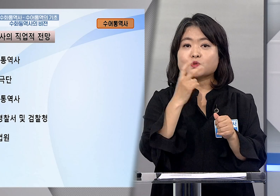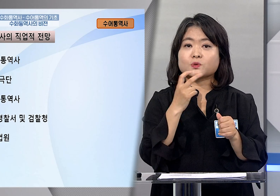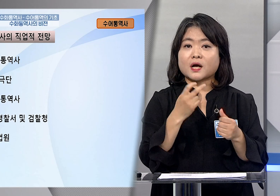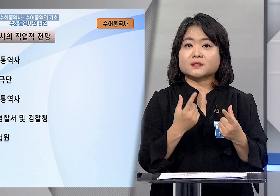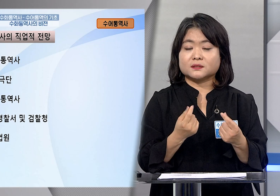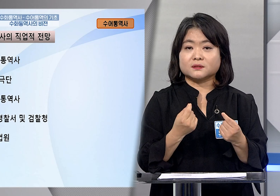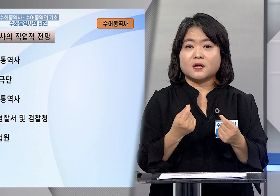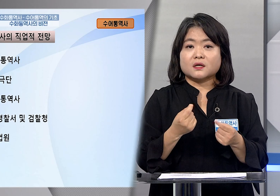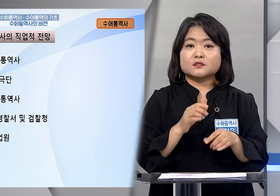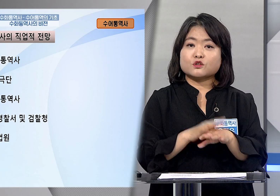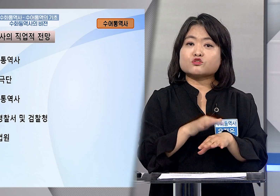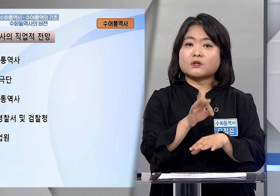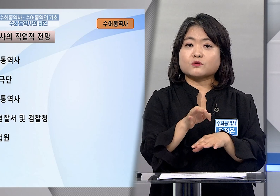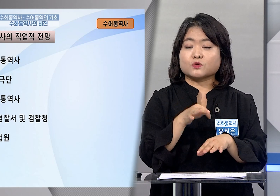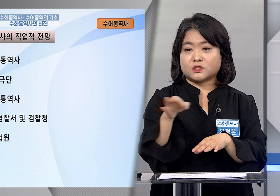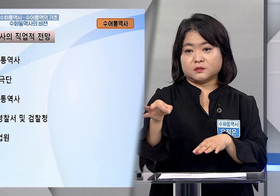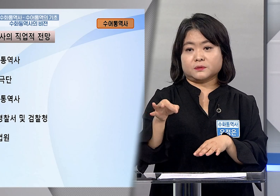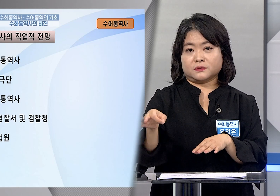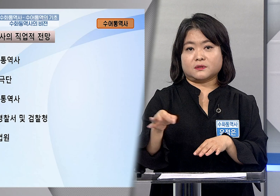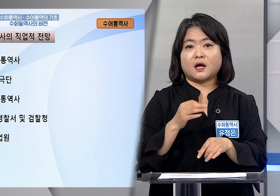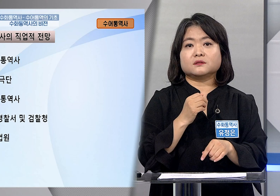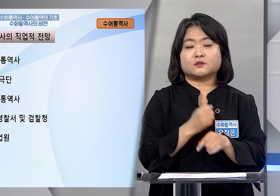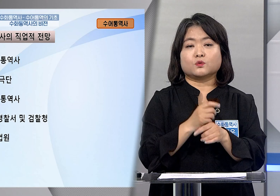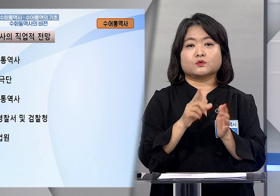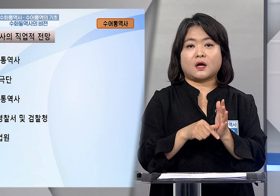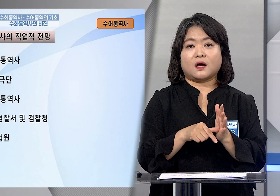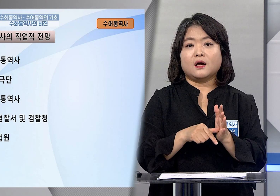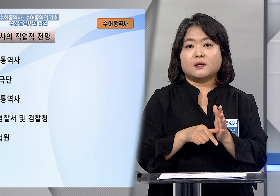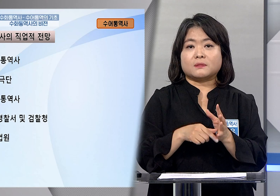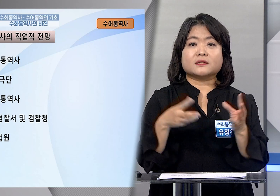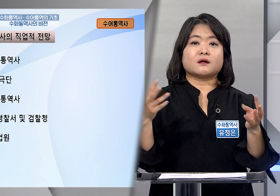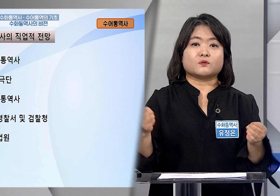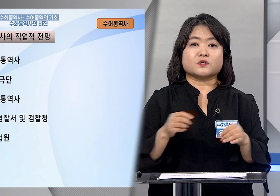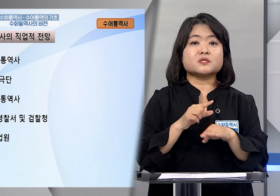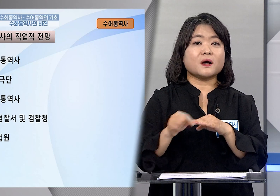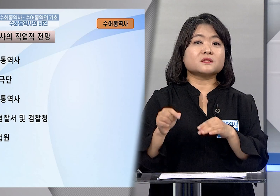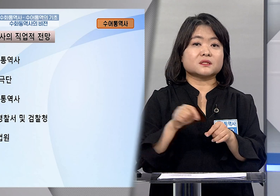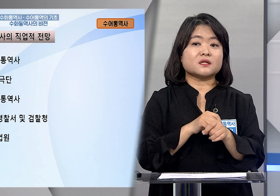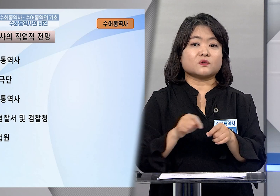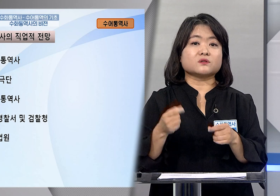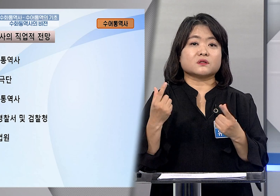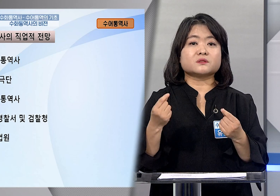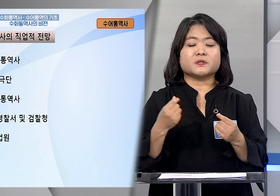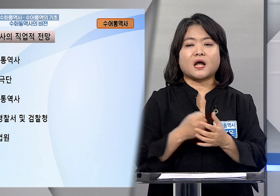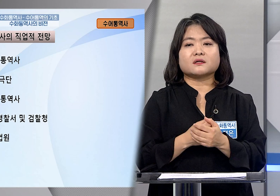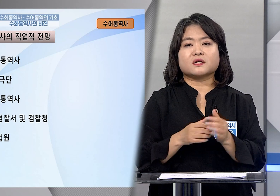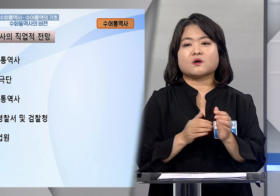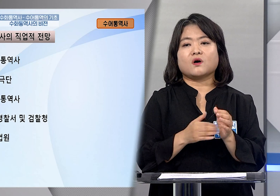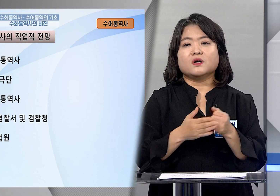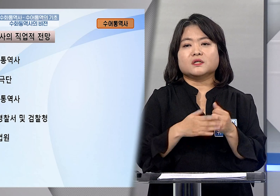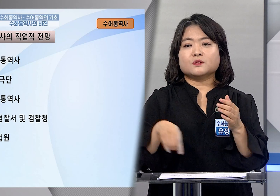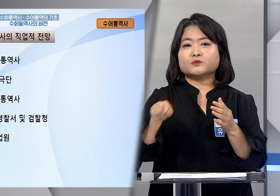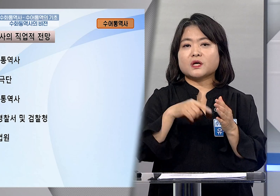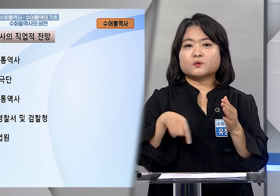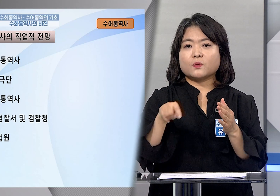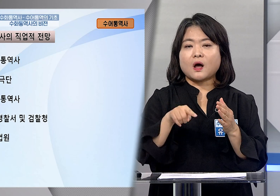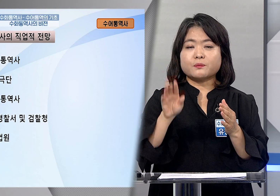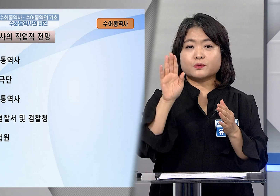조사 같은 그런 수당으로 지급을 하는 경우가 많더라고요. 지방은 특히나 더 그렇습니다. 그래서 이 분야도 앞으로는